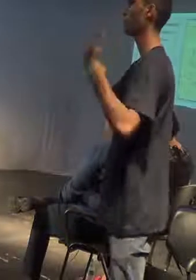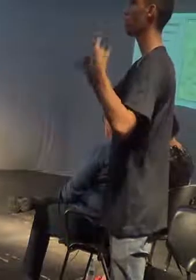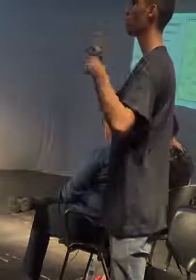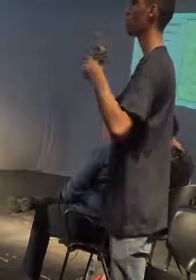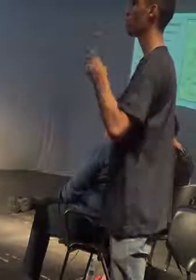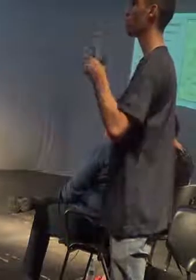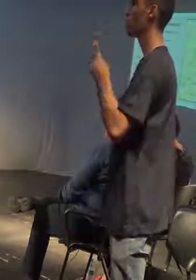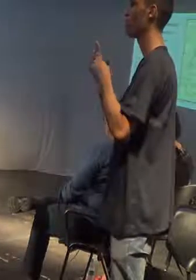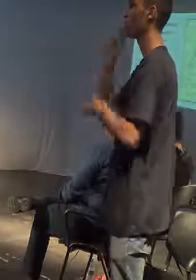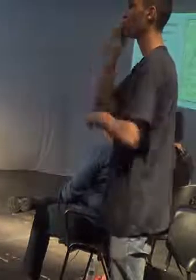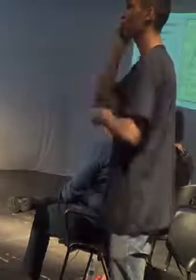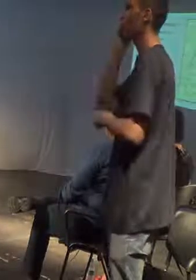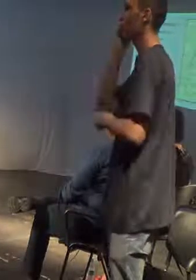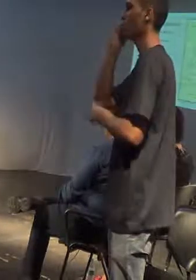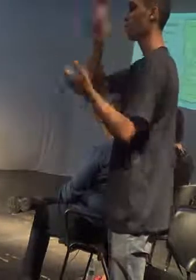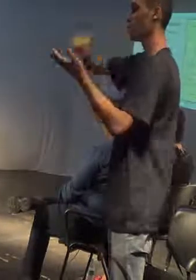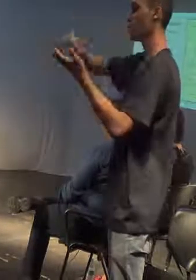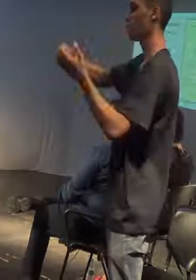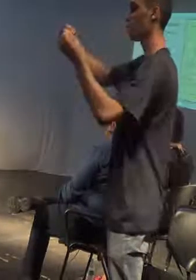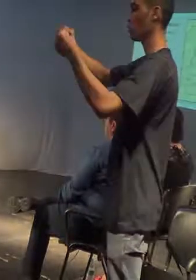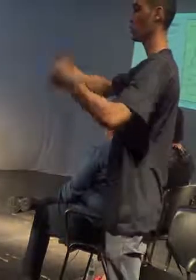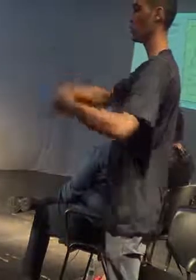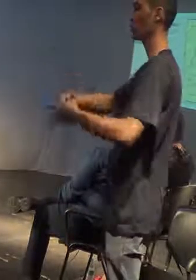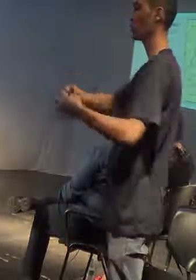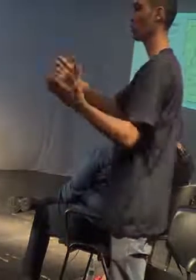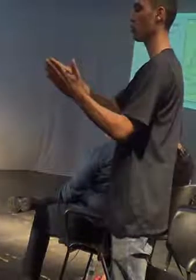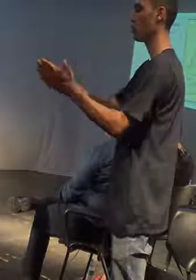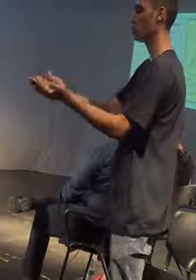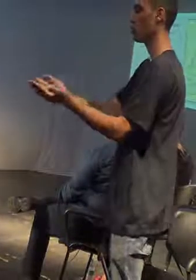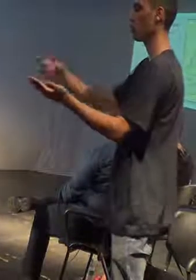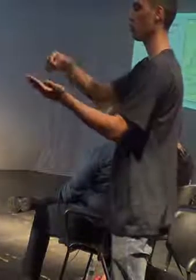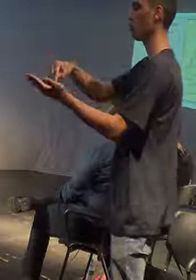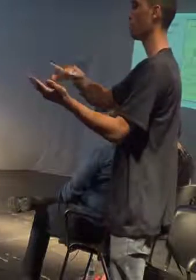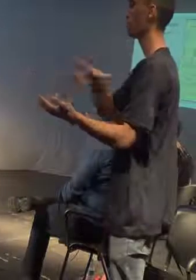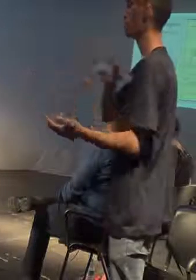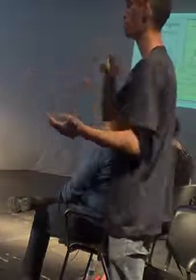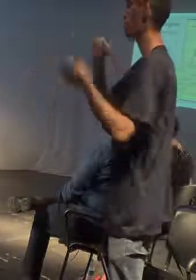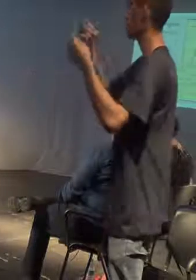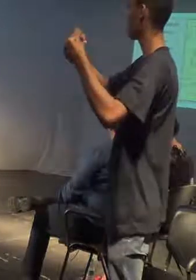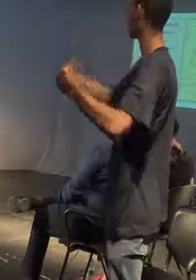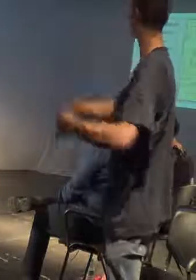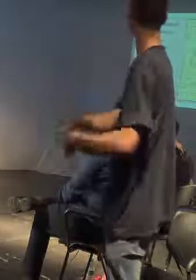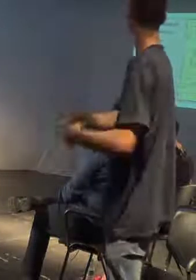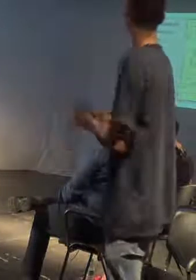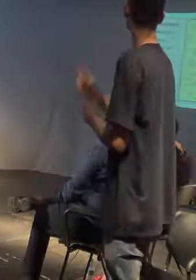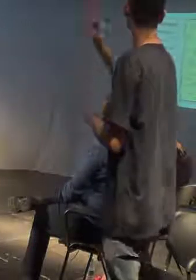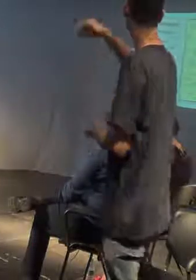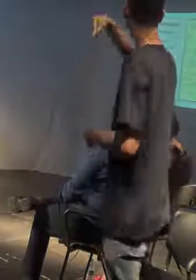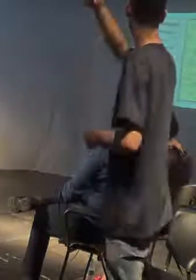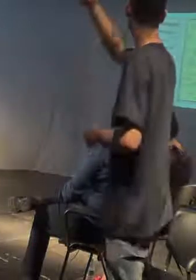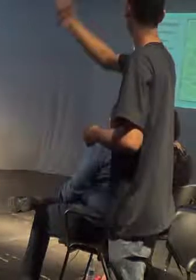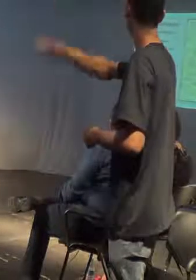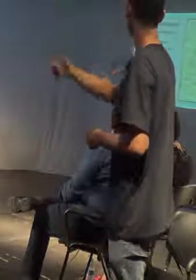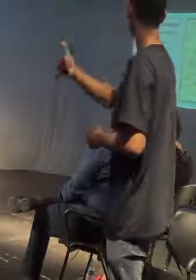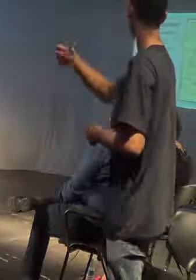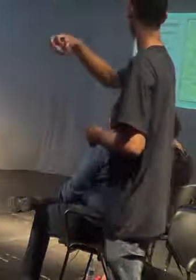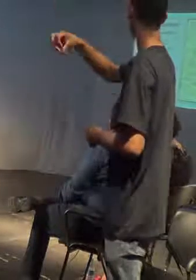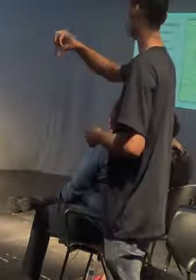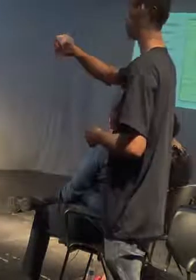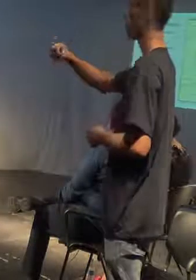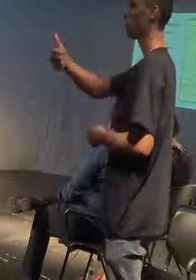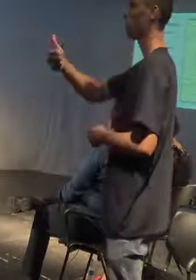literatura, mas que no fundo tem sempre alguma verdade. Né? Em 10 começou a discussão da Estrada de Ferro. E